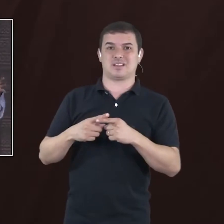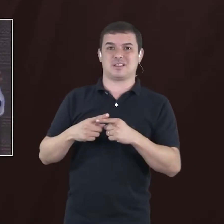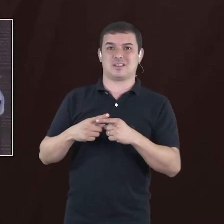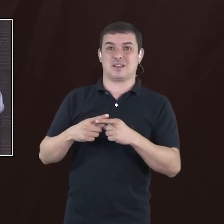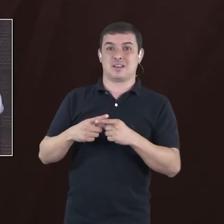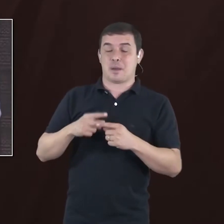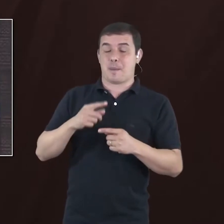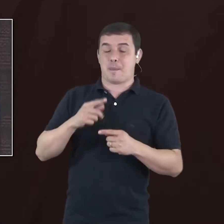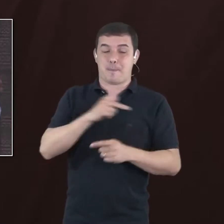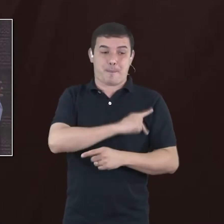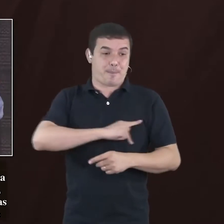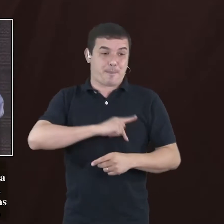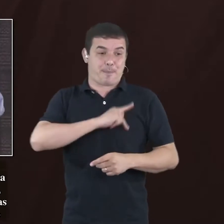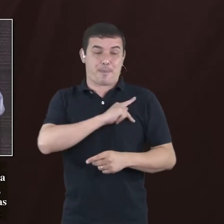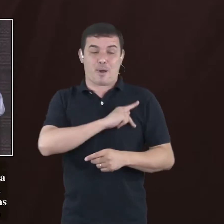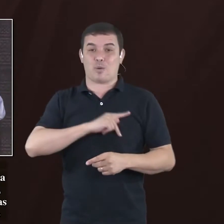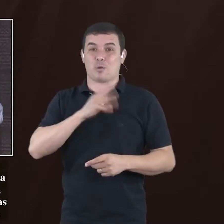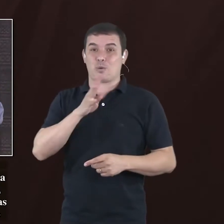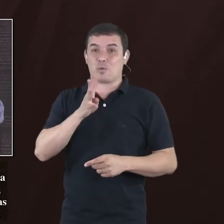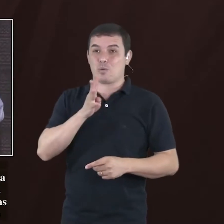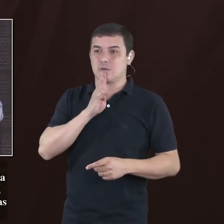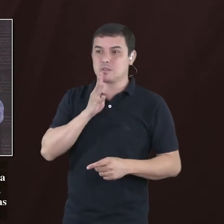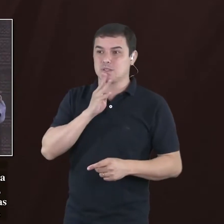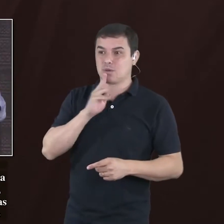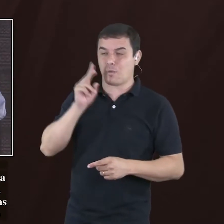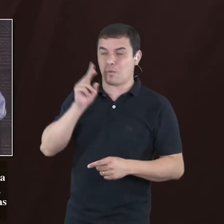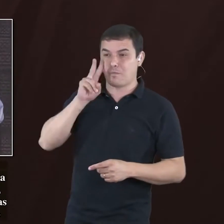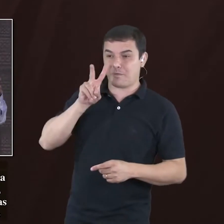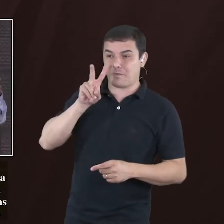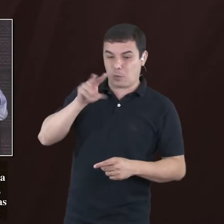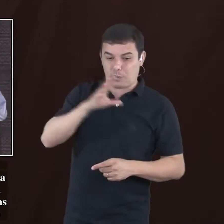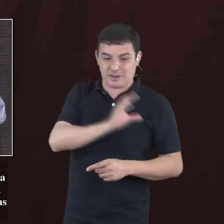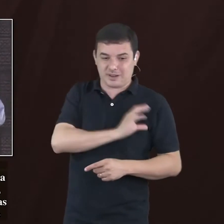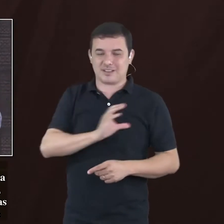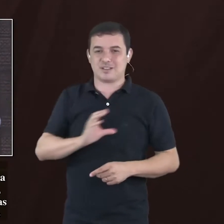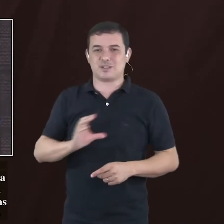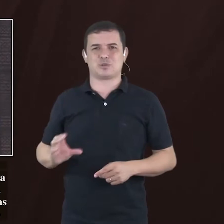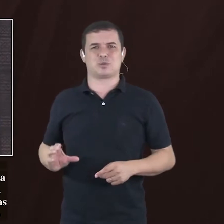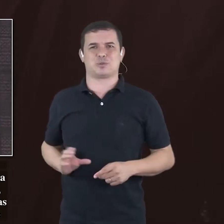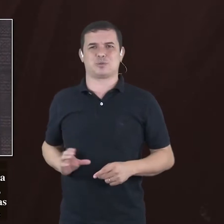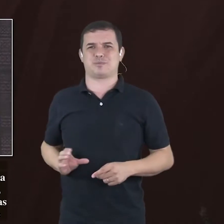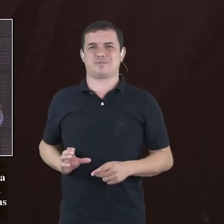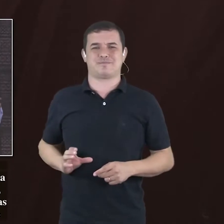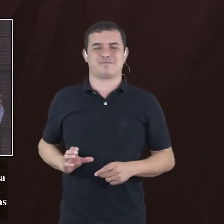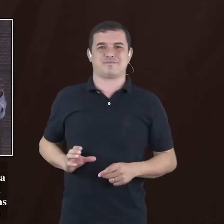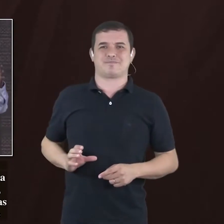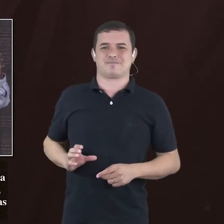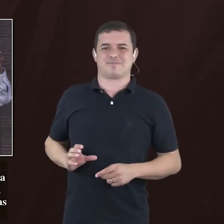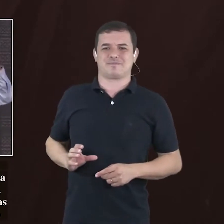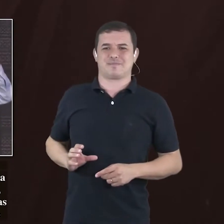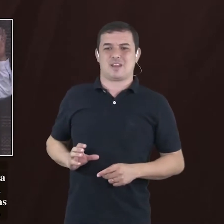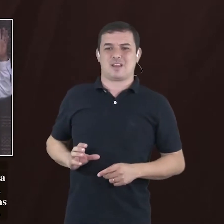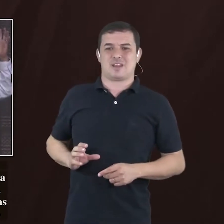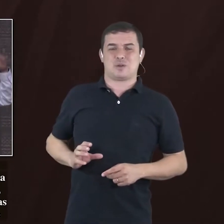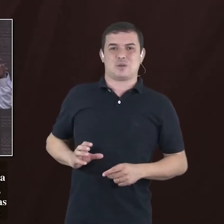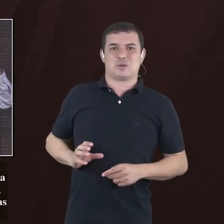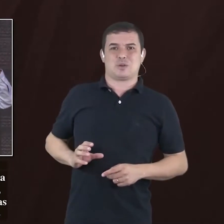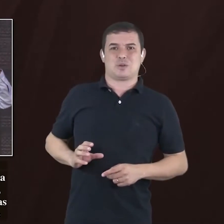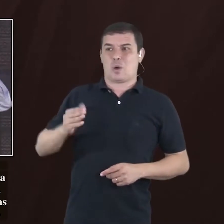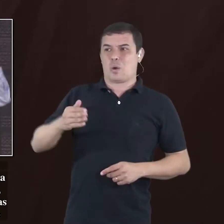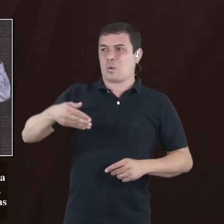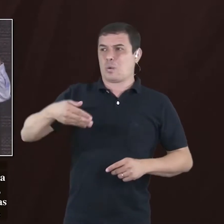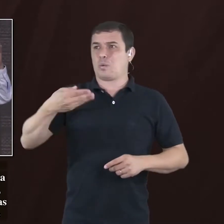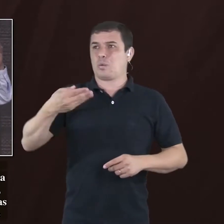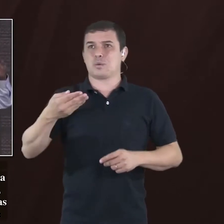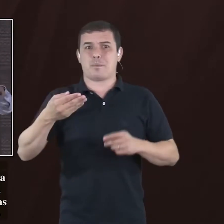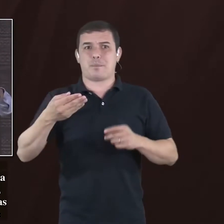sublimidade do conhecimento de Cristo Jesus, meu Senhor. Quando ele viu a visão, quando ele